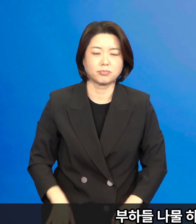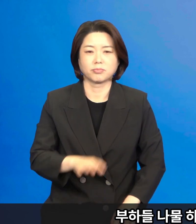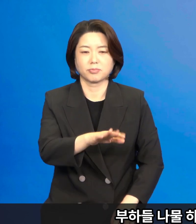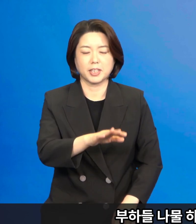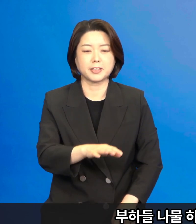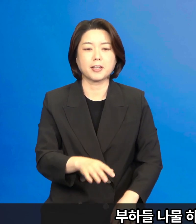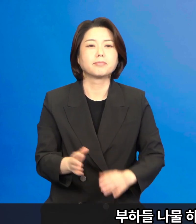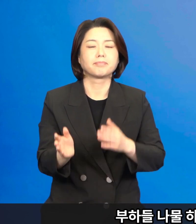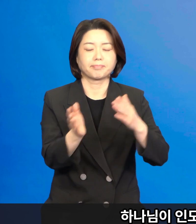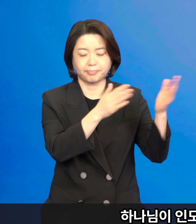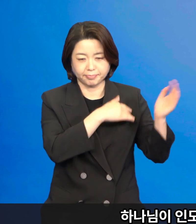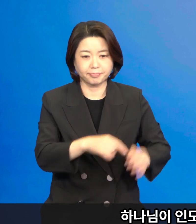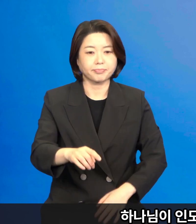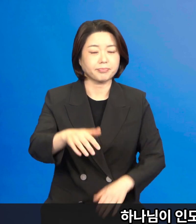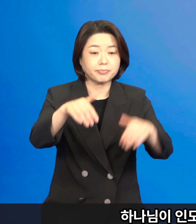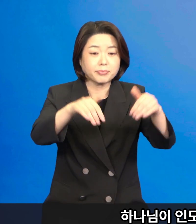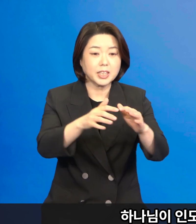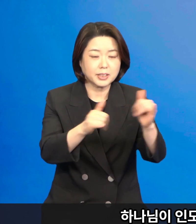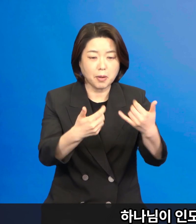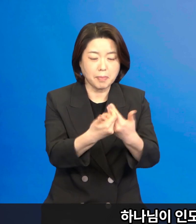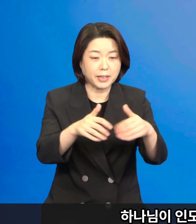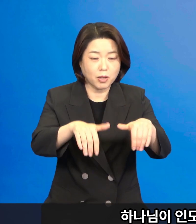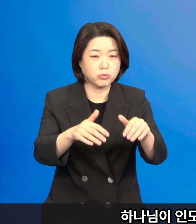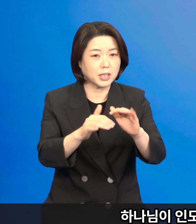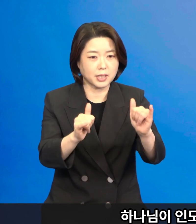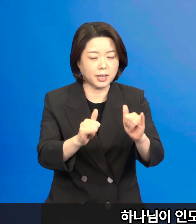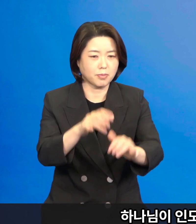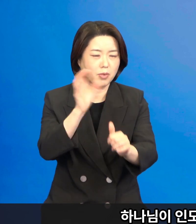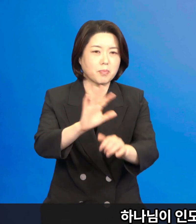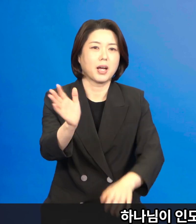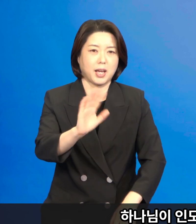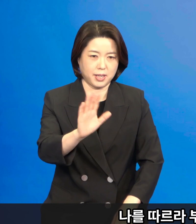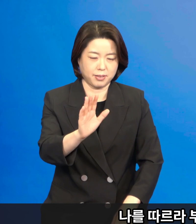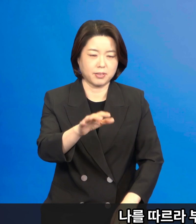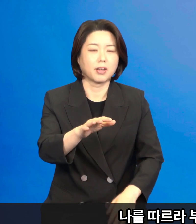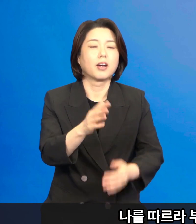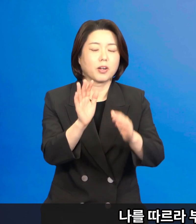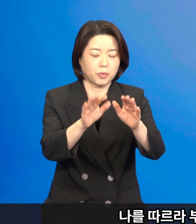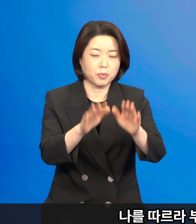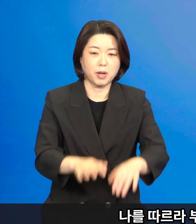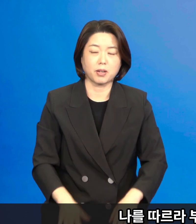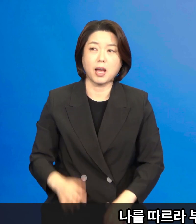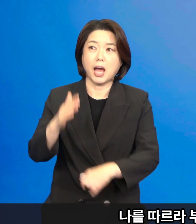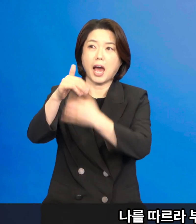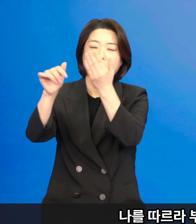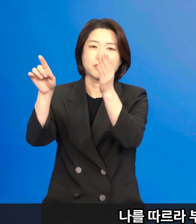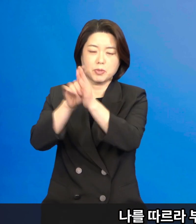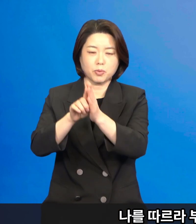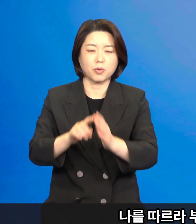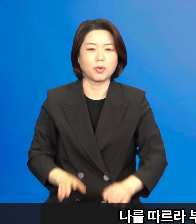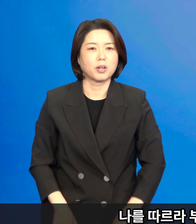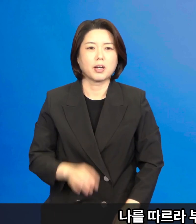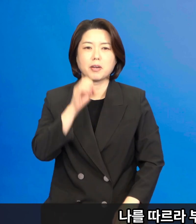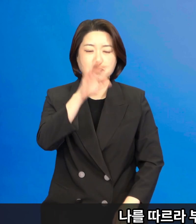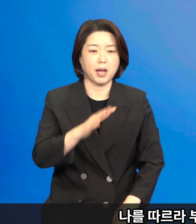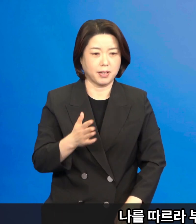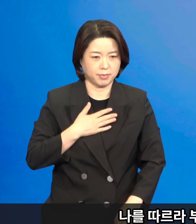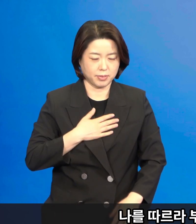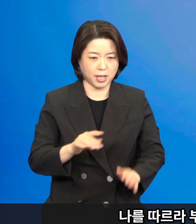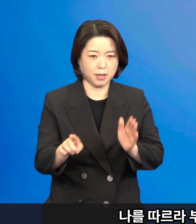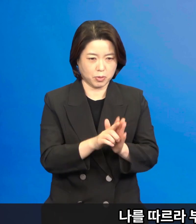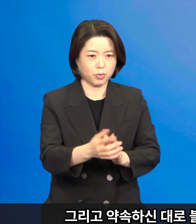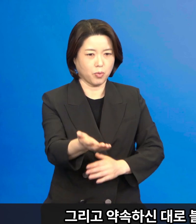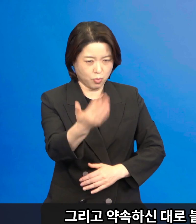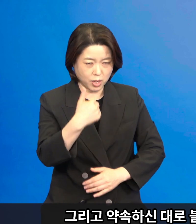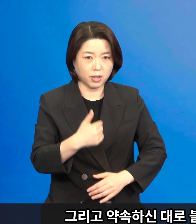않고 논쟁하지도 않고 하나님의 인도하심을 믿고 나아갑니다. 나를 따르라. 부하들이 다윗을